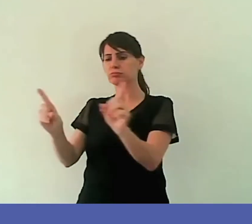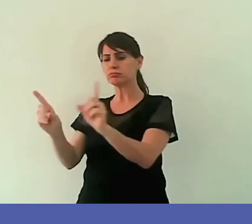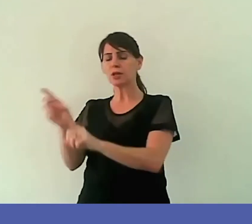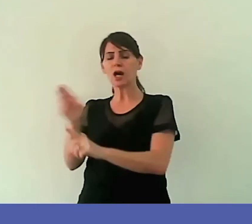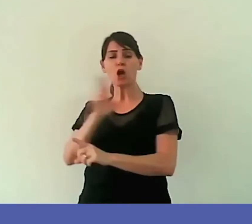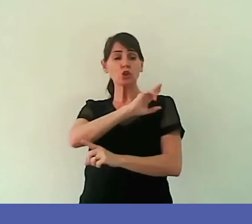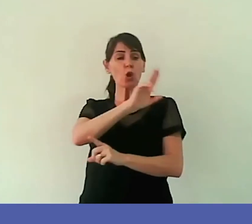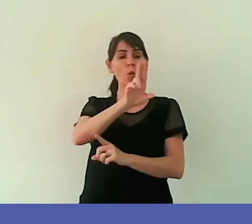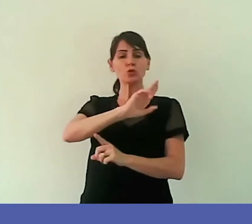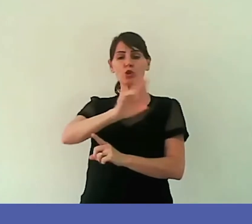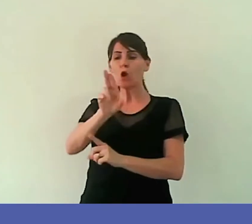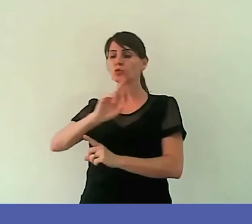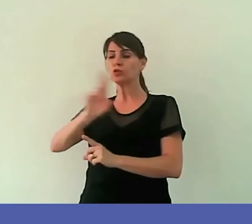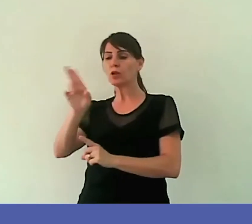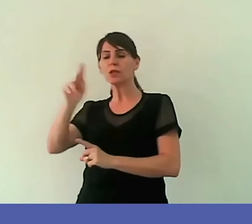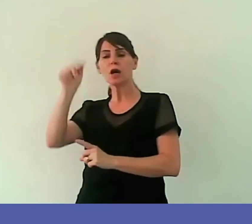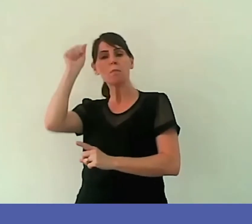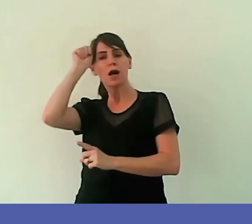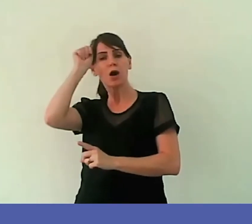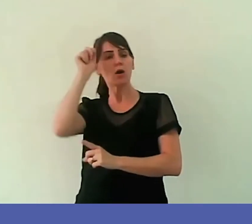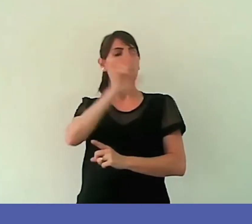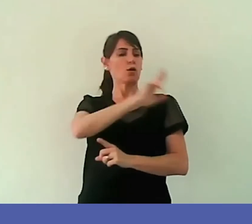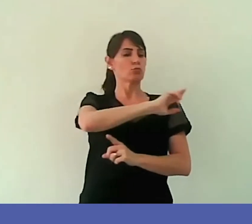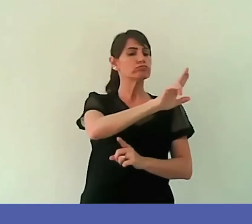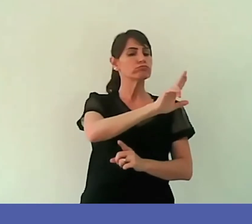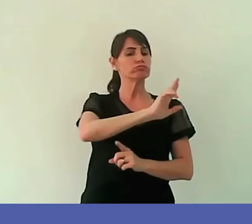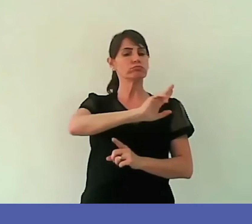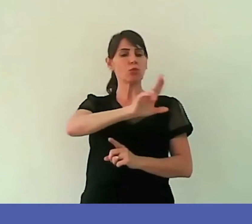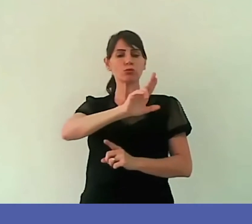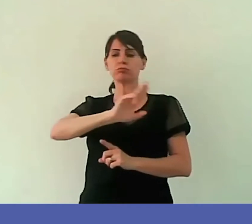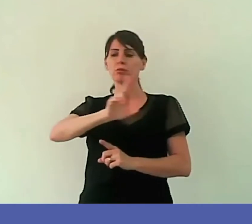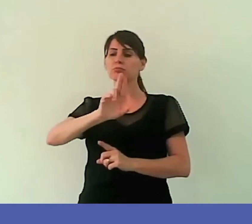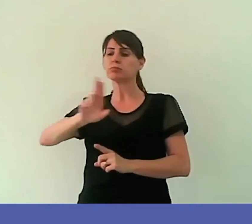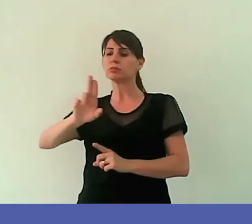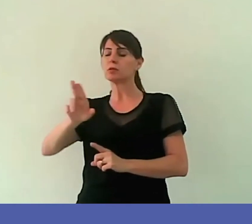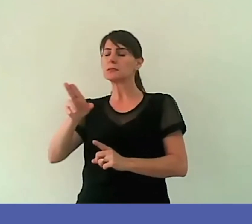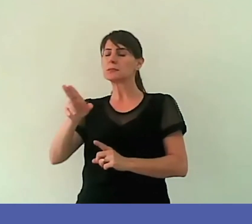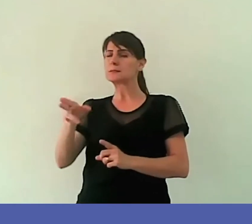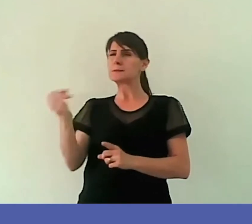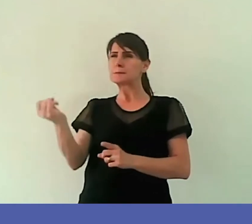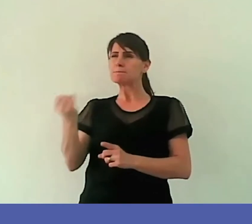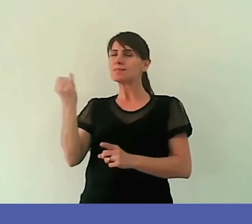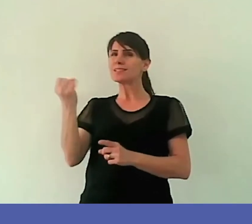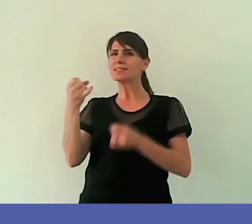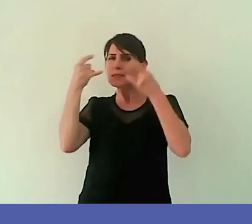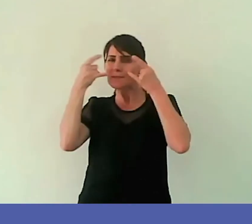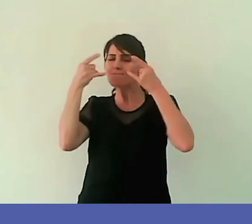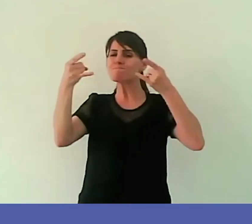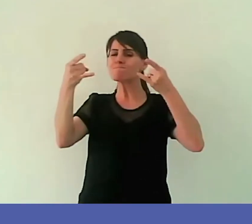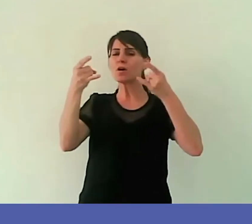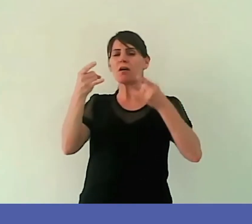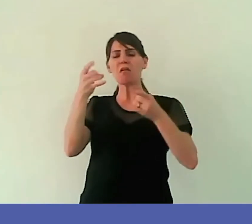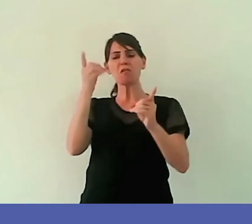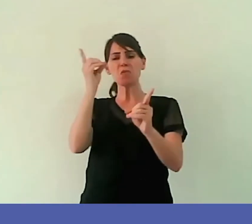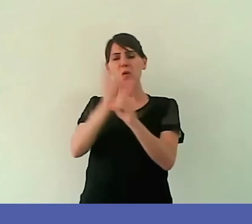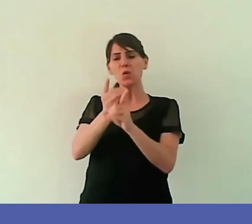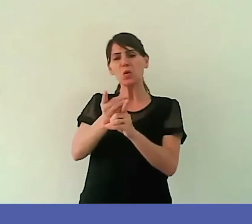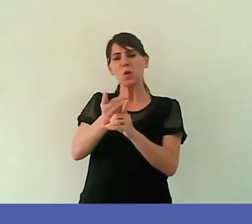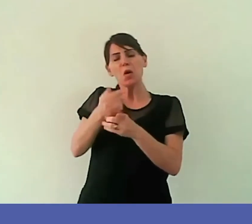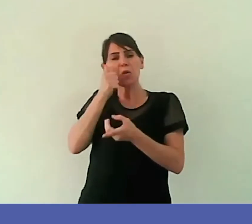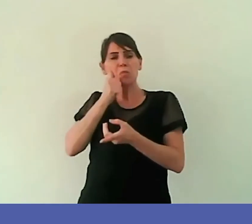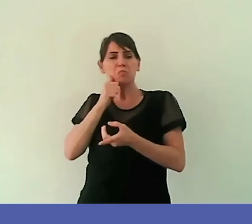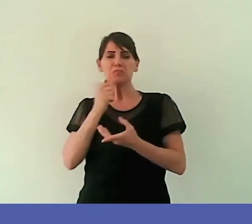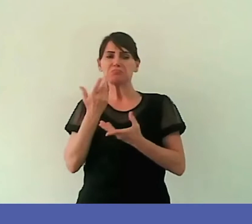deu um nome um por um dos animais, mas é interessante, no final ele fala, ele não achou dentre os